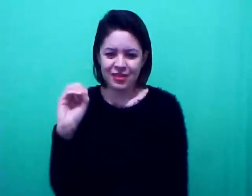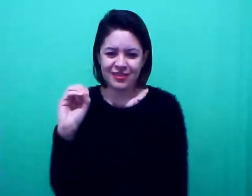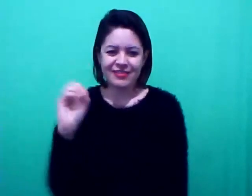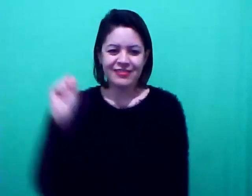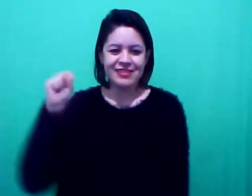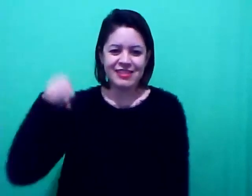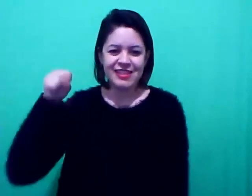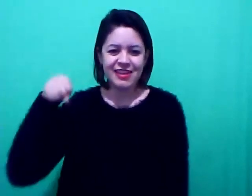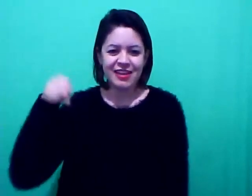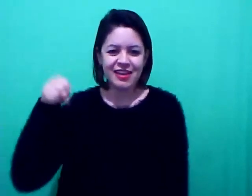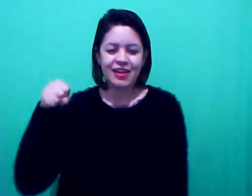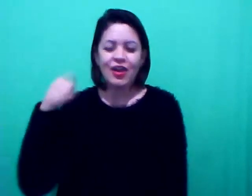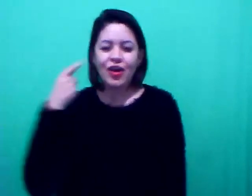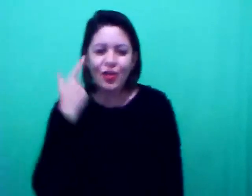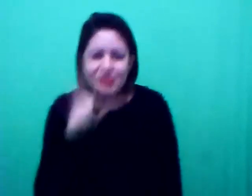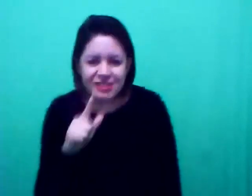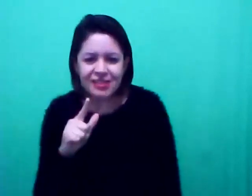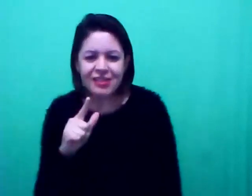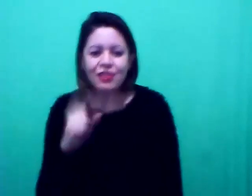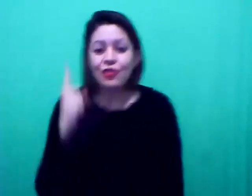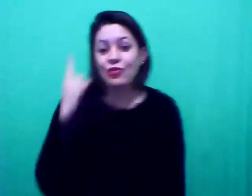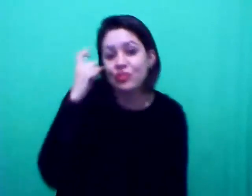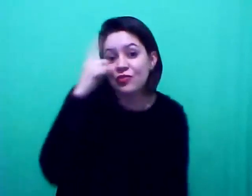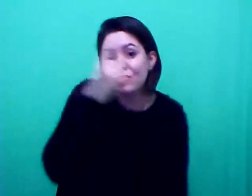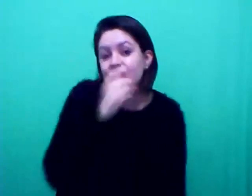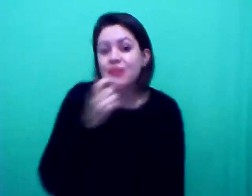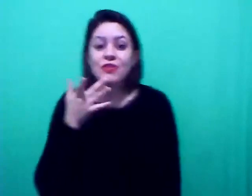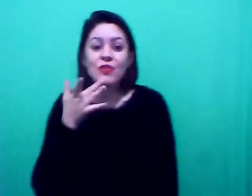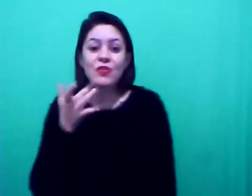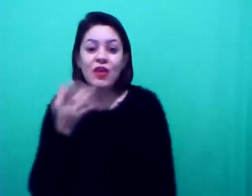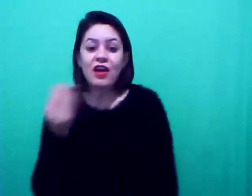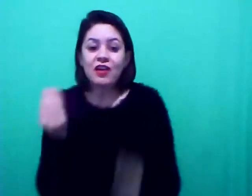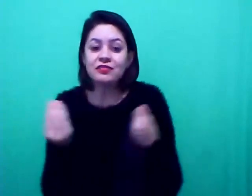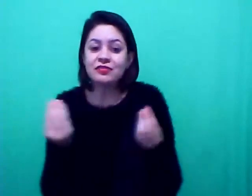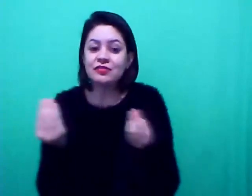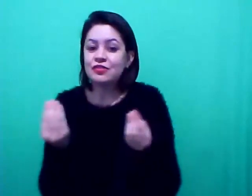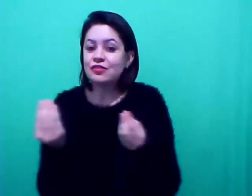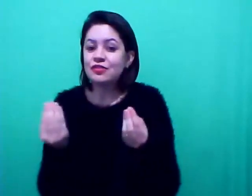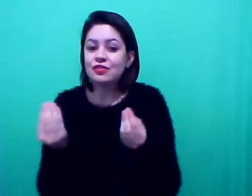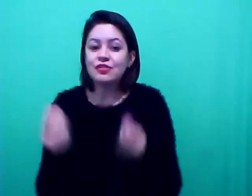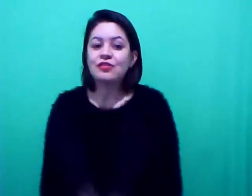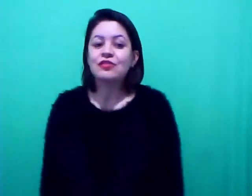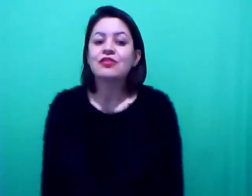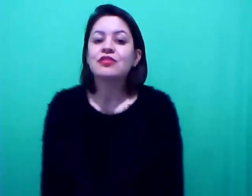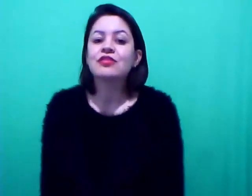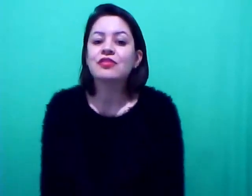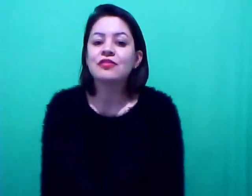O Mico, que sim. Você conseguiu fazer, você conseguiu aprender, como que foi essa